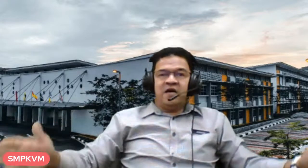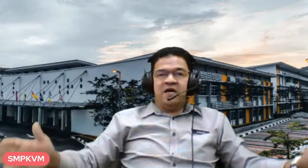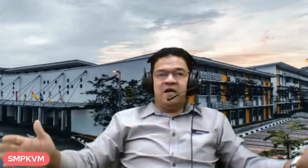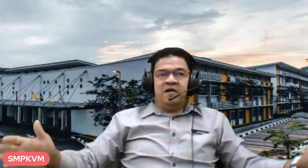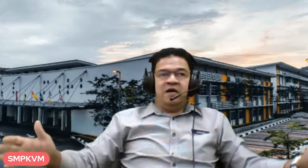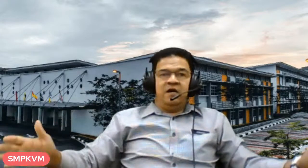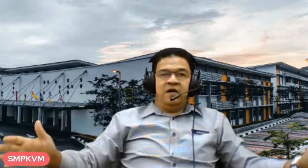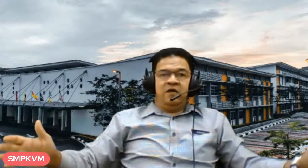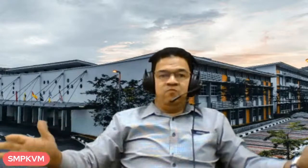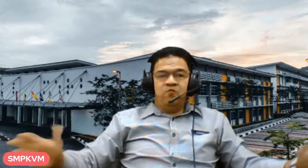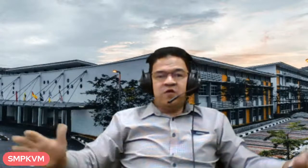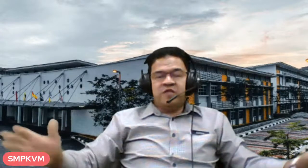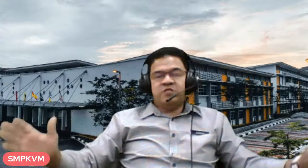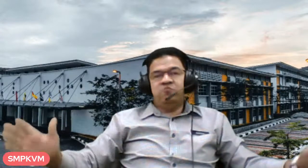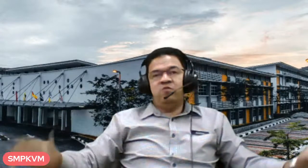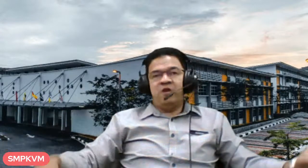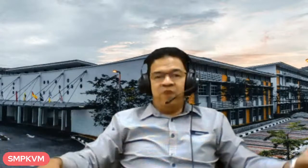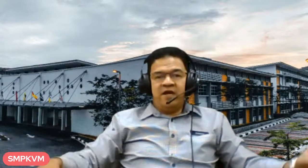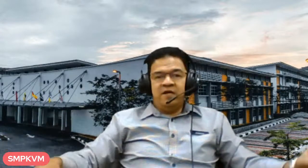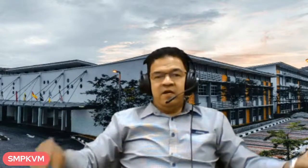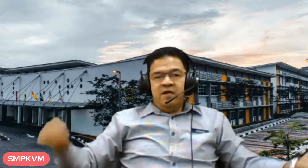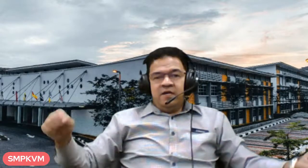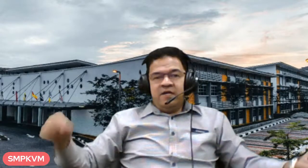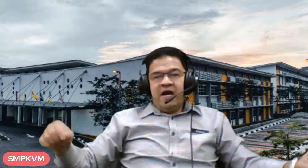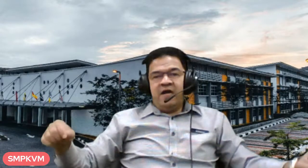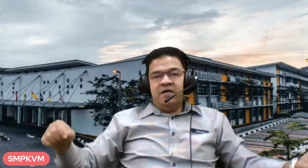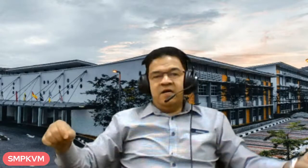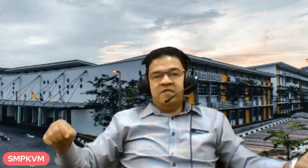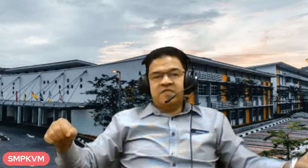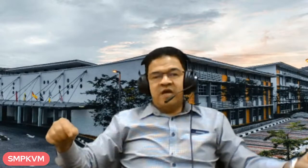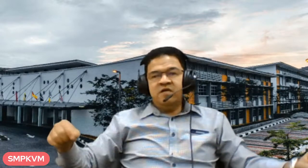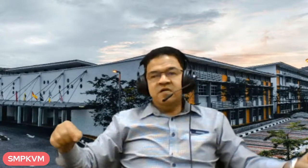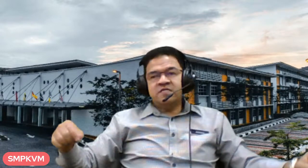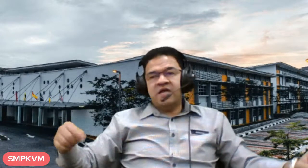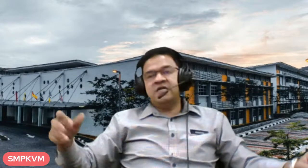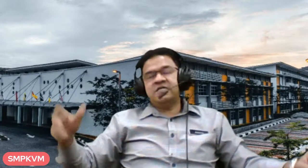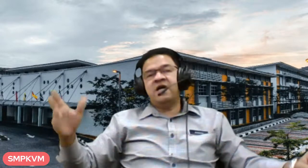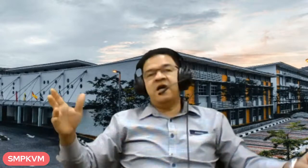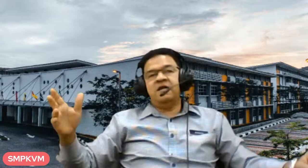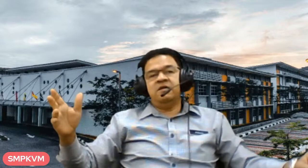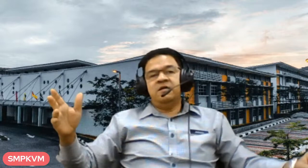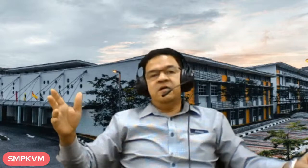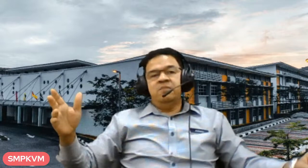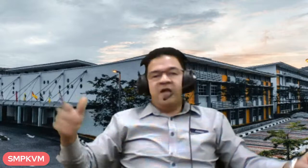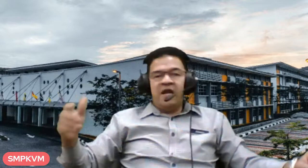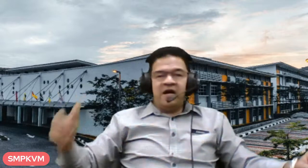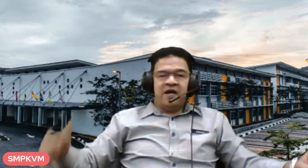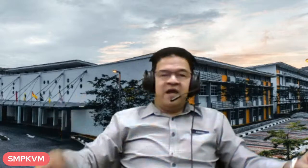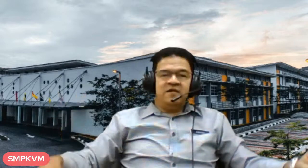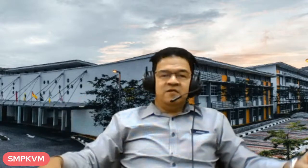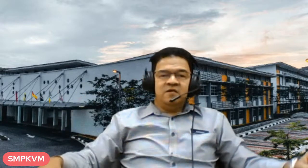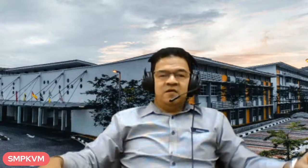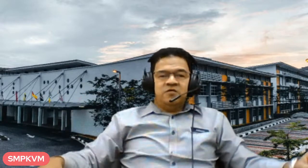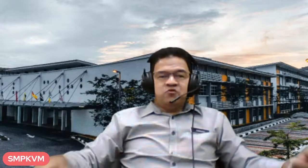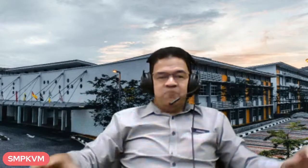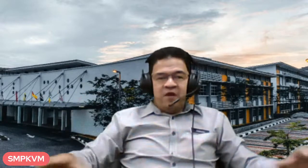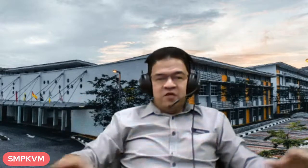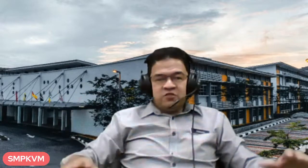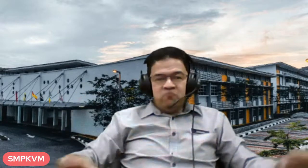nanti kita akan nakum pulkan semua maklumat Dana saya sangat-sangat menggalakkan